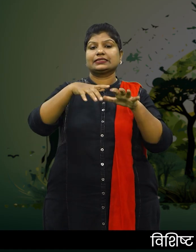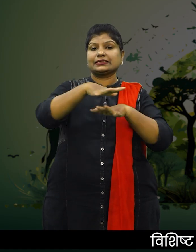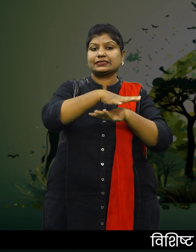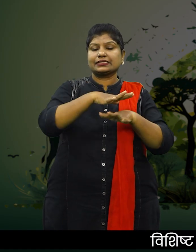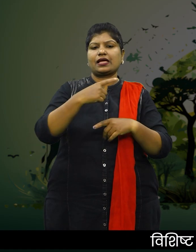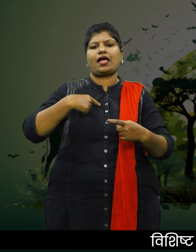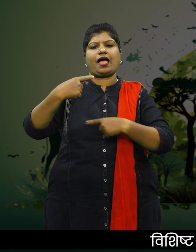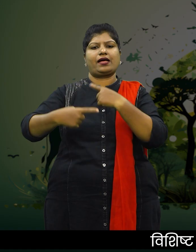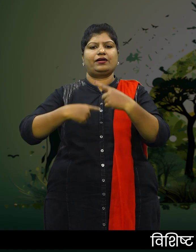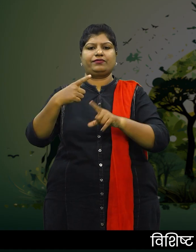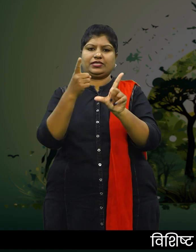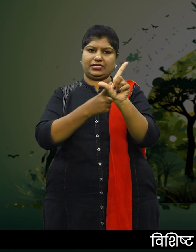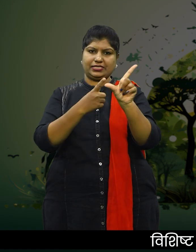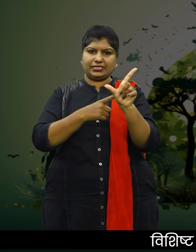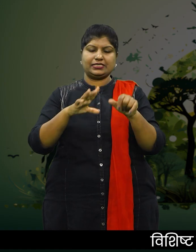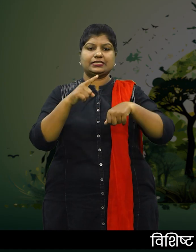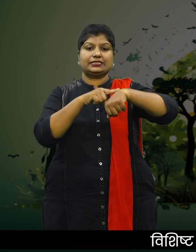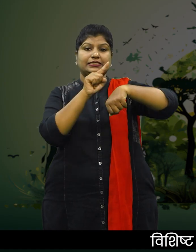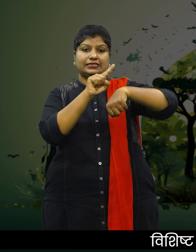विशिष्ट काळात दूरच्या जागी उडतात.